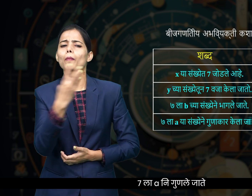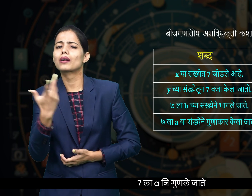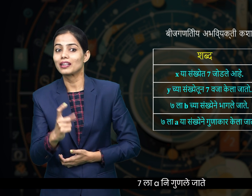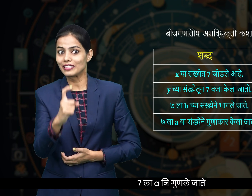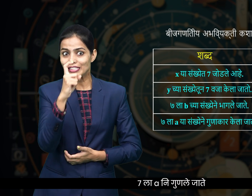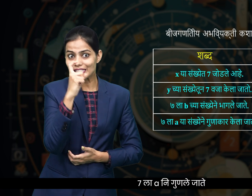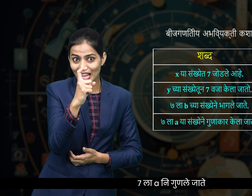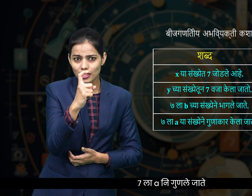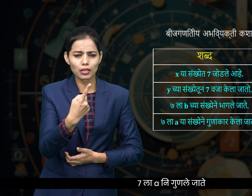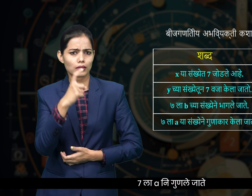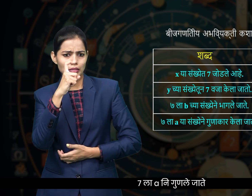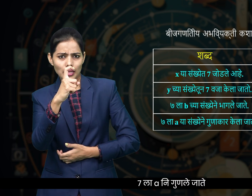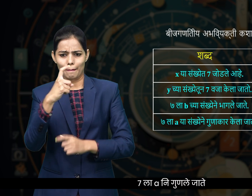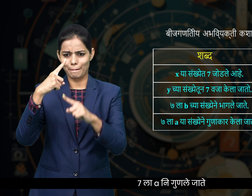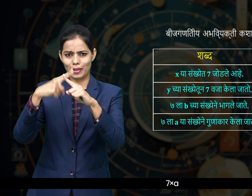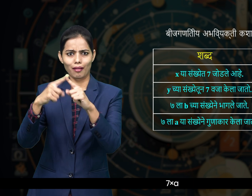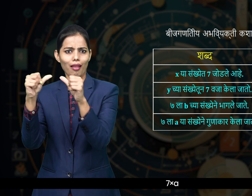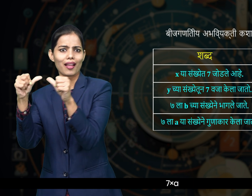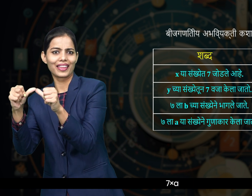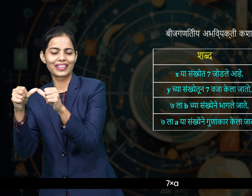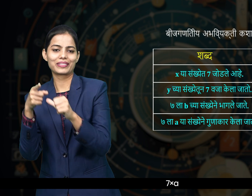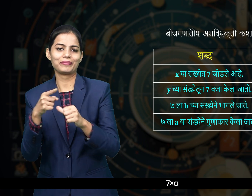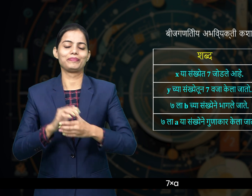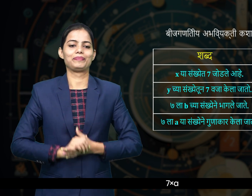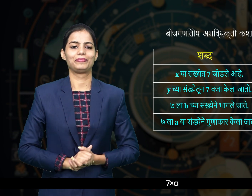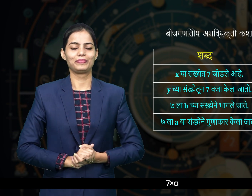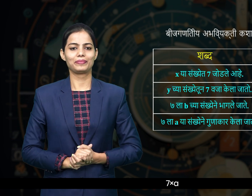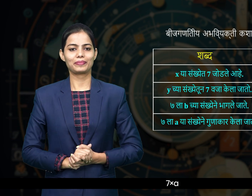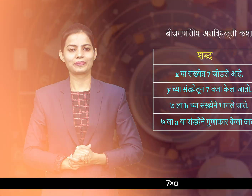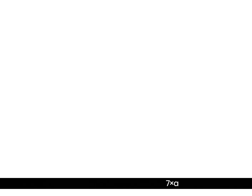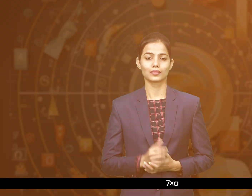7 ला a ने गुणले जाते, 7 गुणिले a.